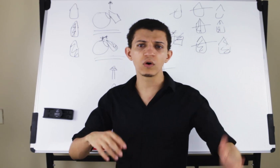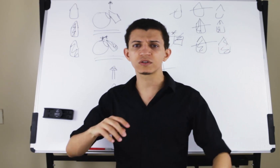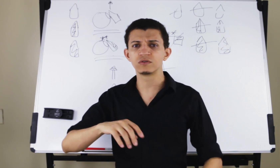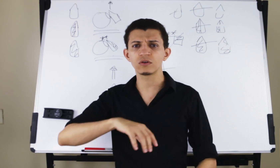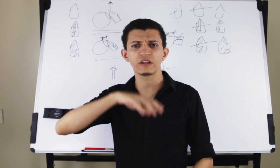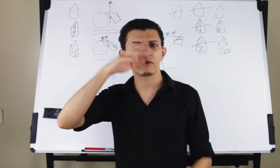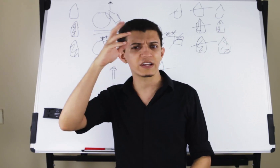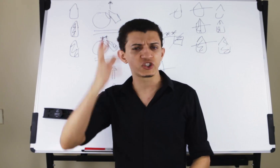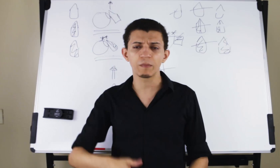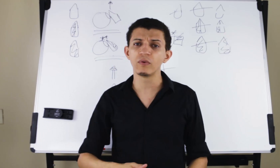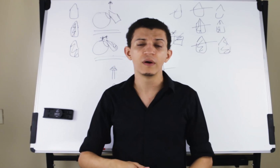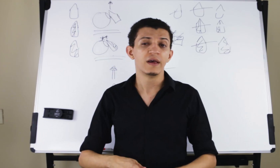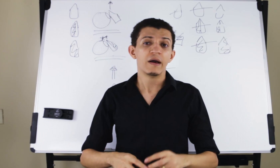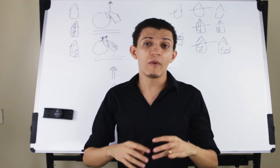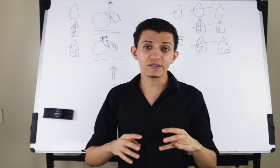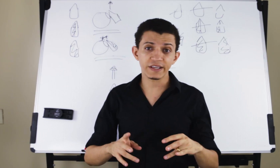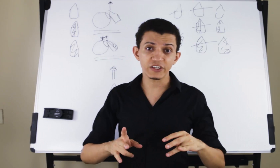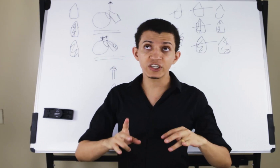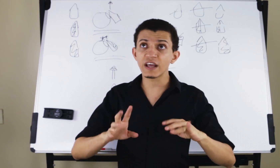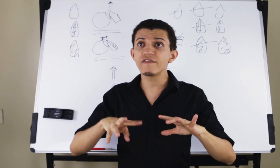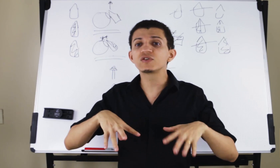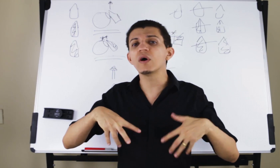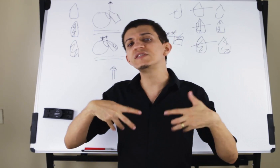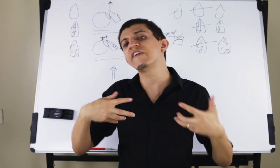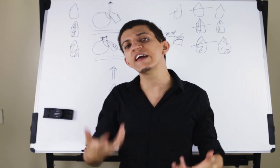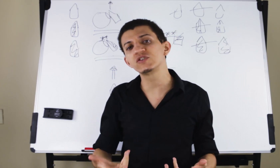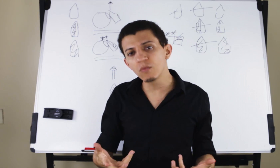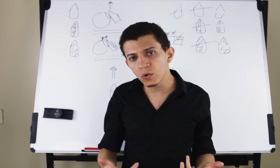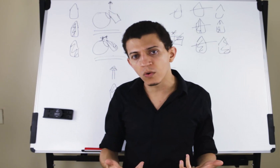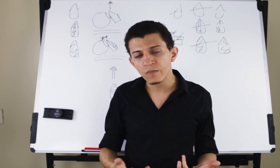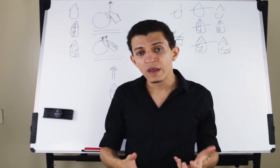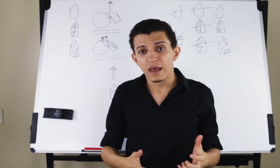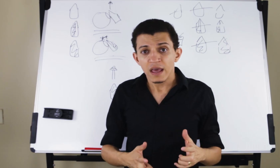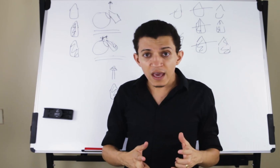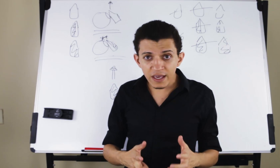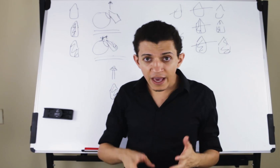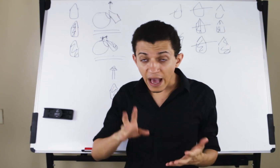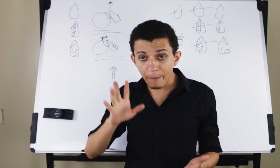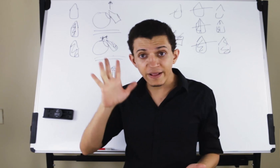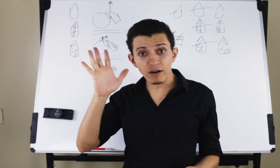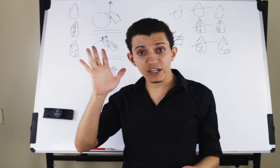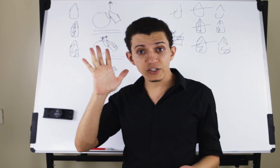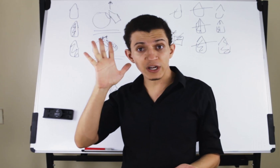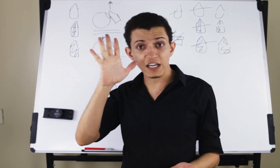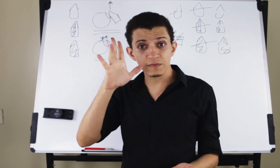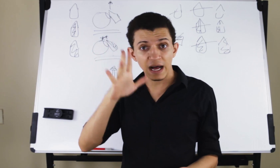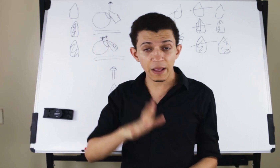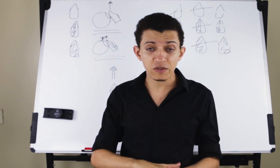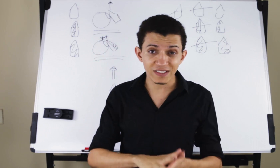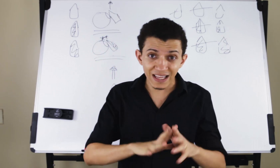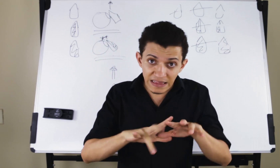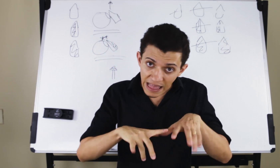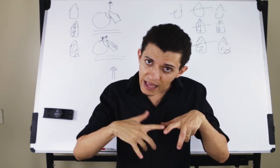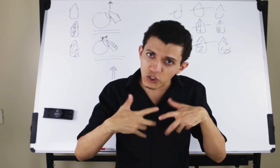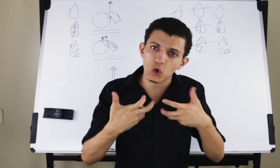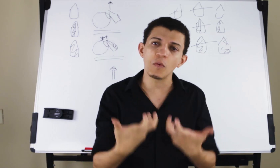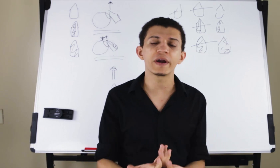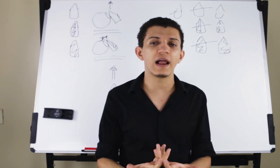gosto, de todo quanto é tipo, mostra que a gente tem visões diferentes de mundo. E que aprender o regionalismo da Libras, se você entende como que a